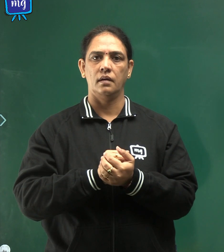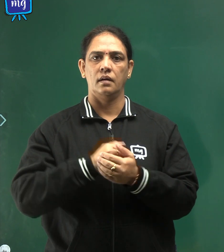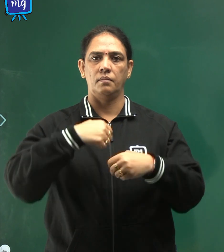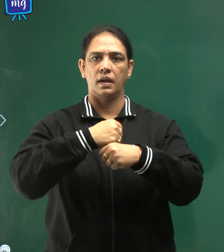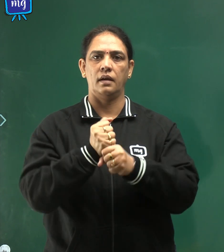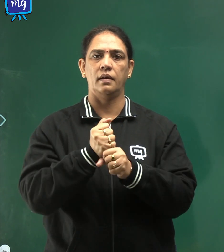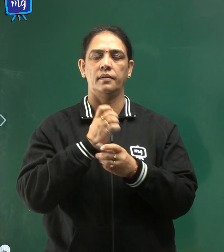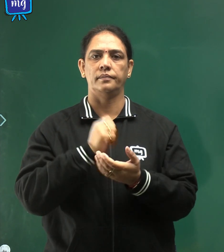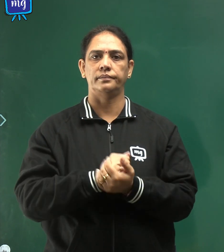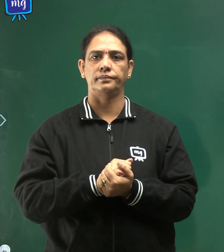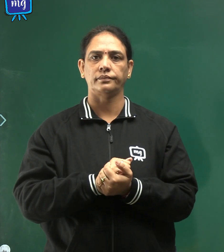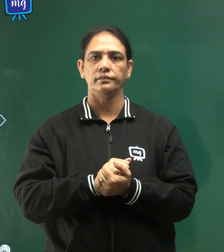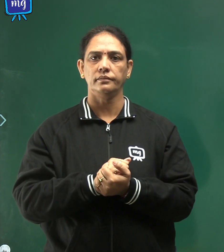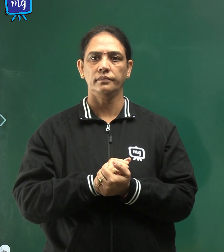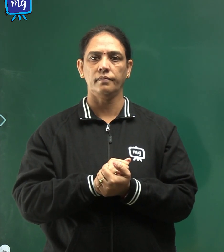खींचिए।